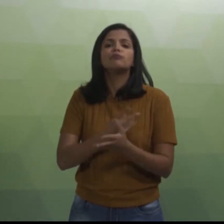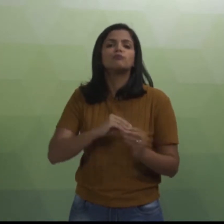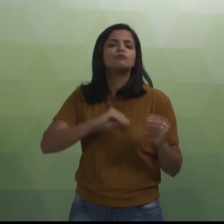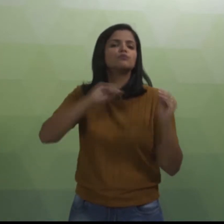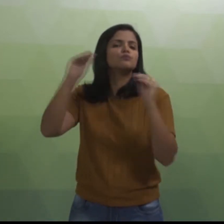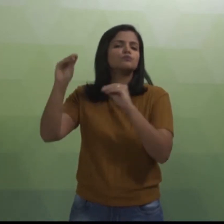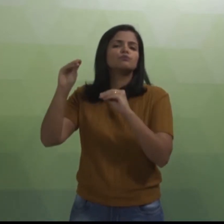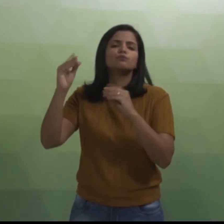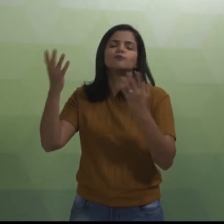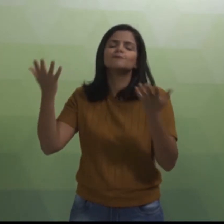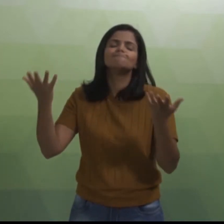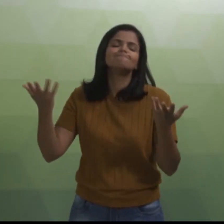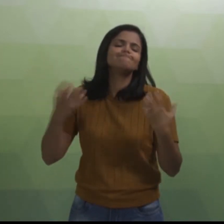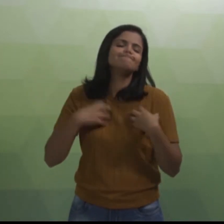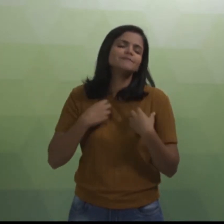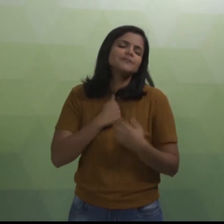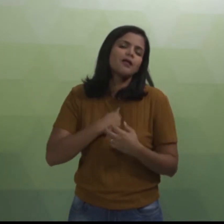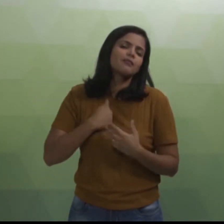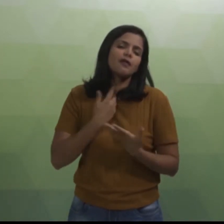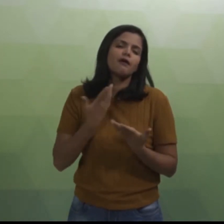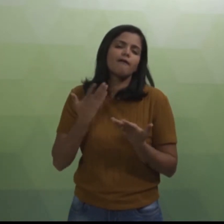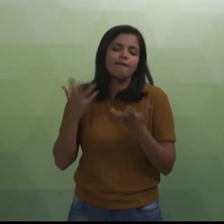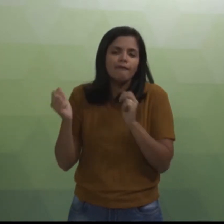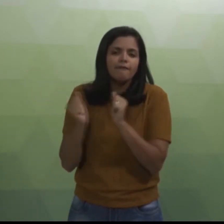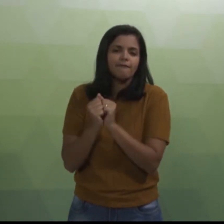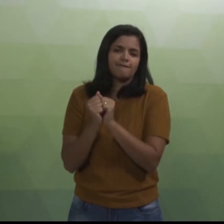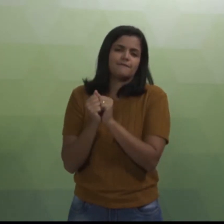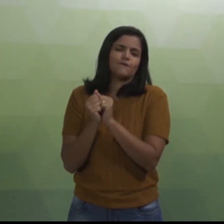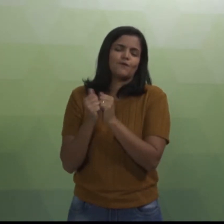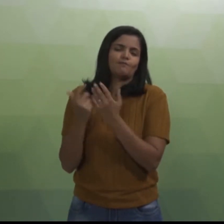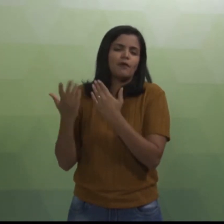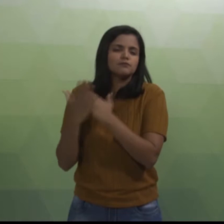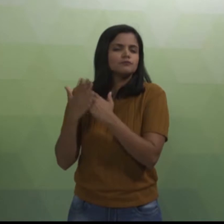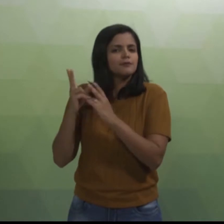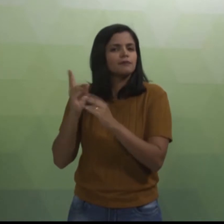Porém, ele se mudou. Ai, que saudade, queria estar junto dele.